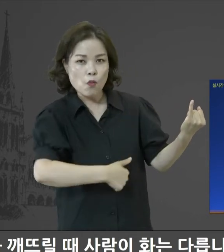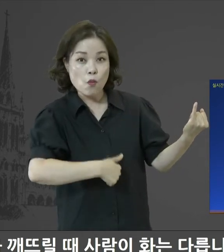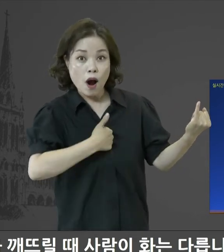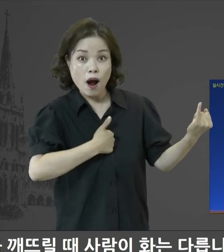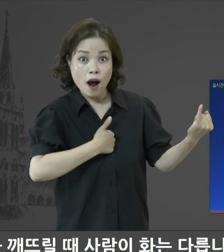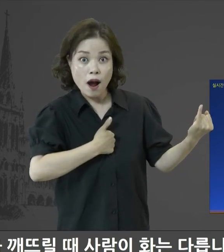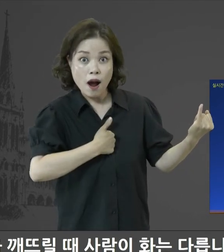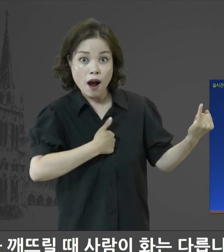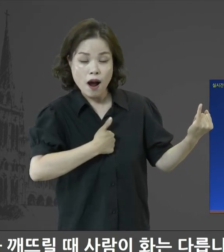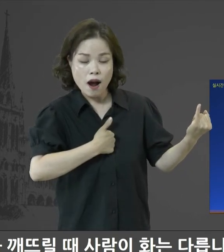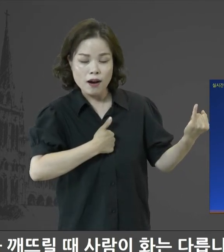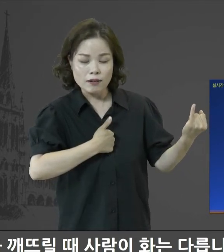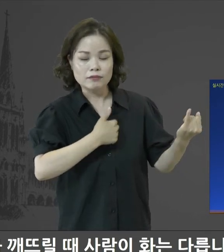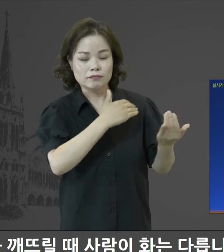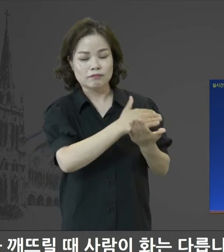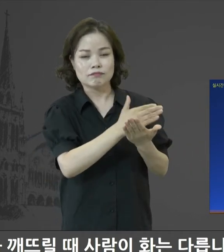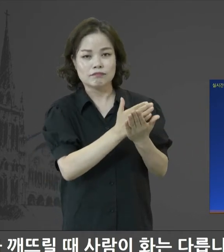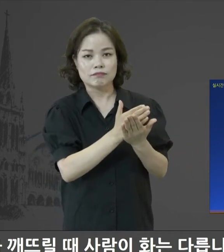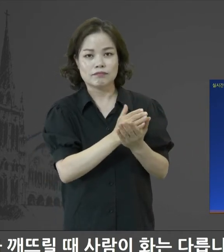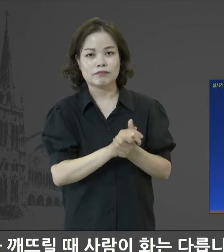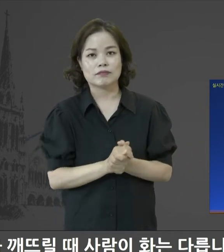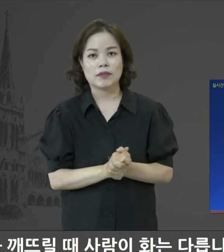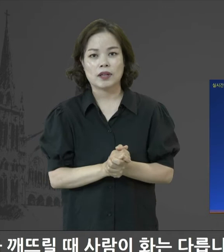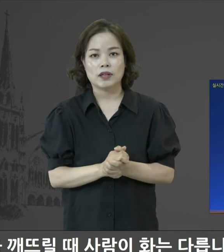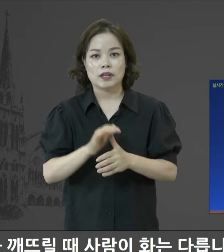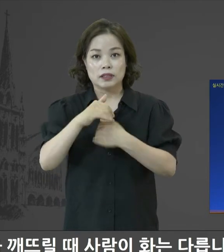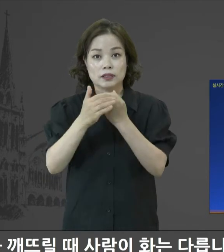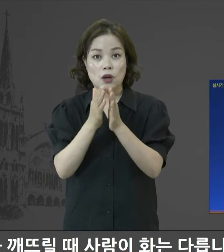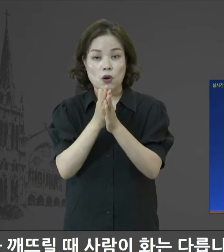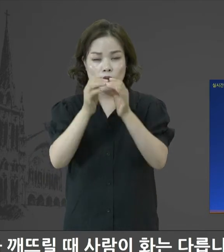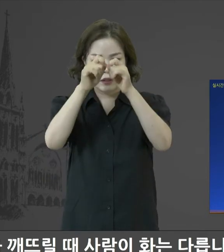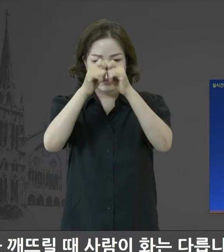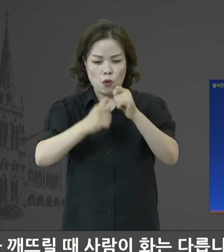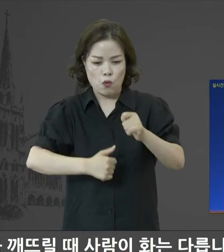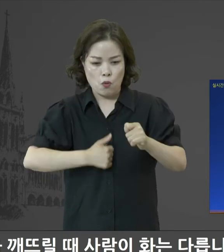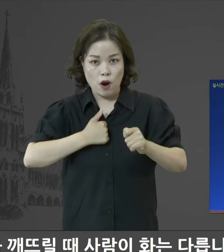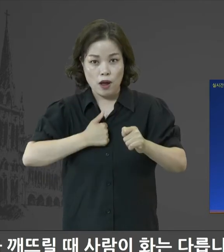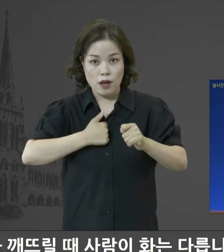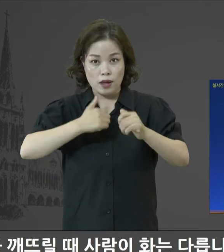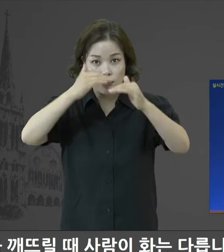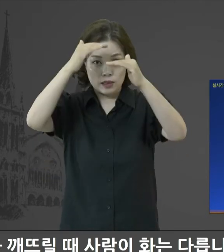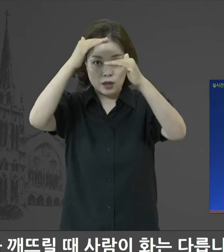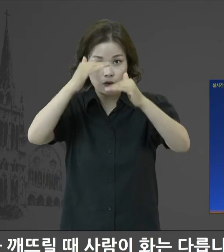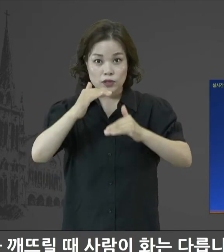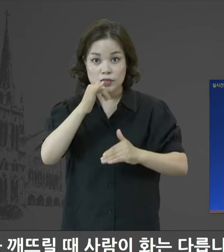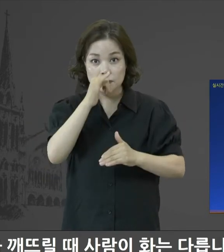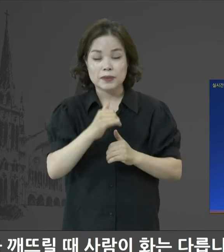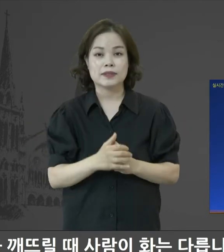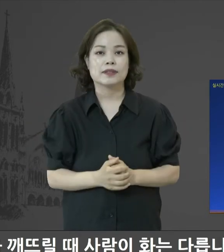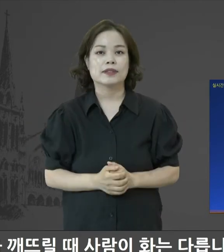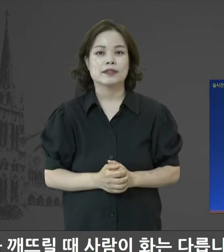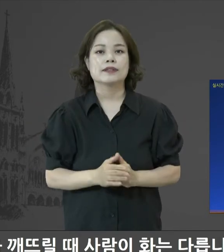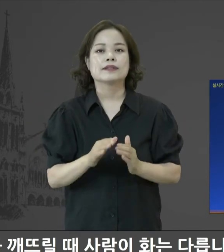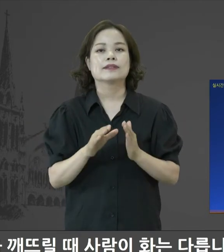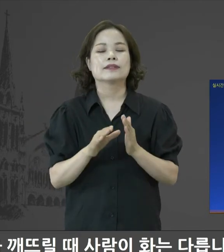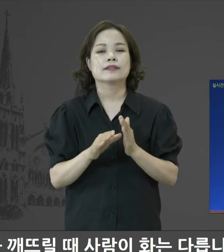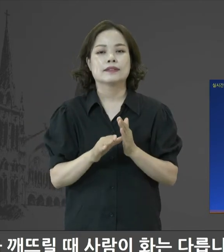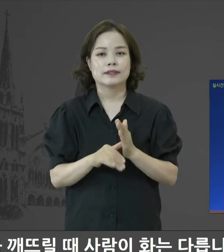겁니다. 그런 종류의 화도 있어요. 이 성경이 세밀하게 화의 모습을 다루고 있습니다.